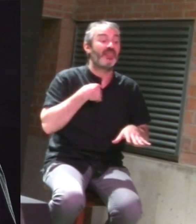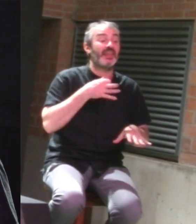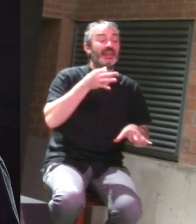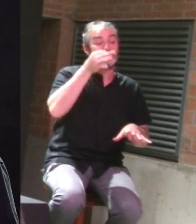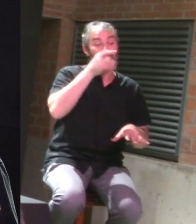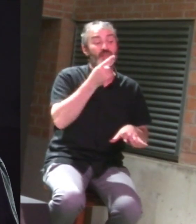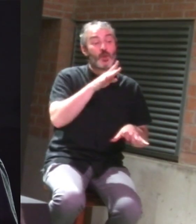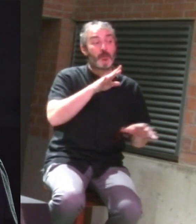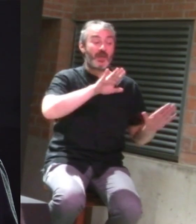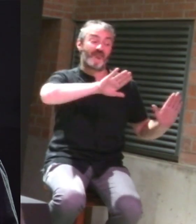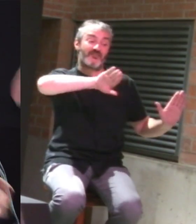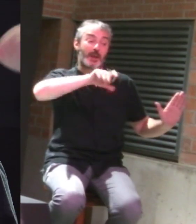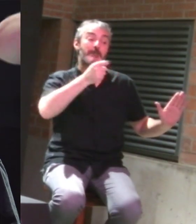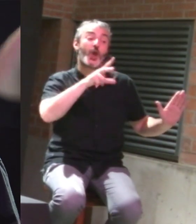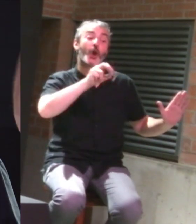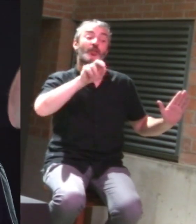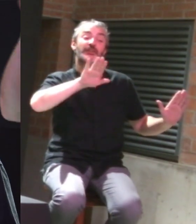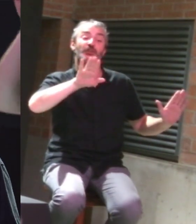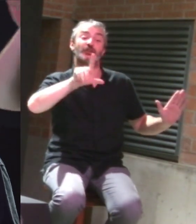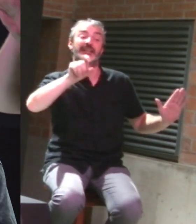siglo XIX, básicamente,